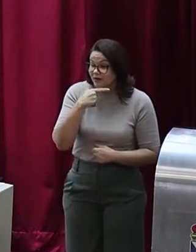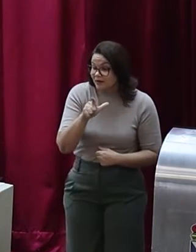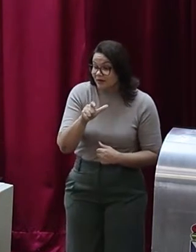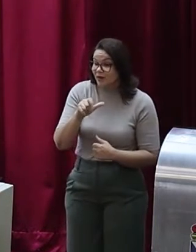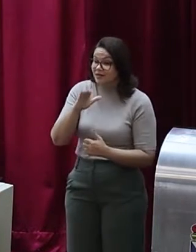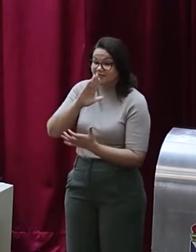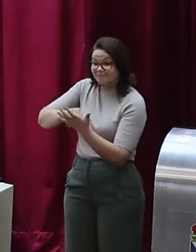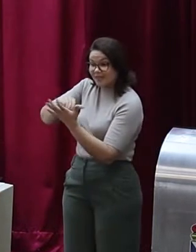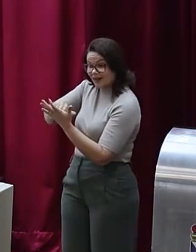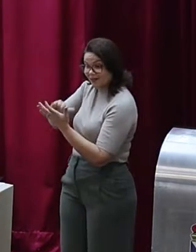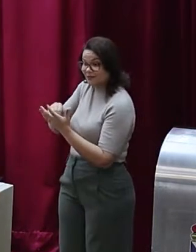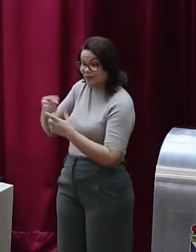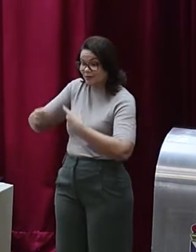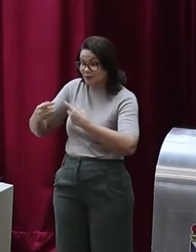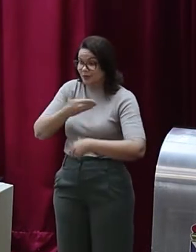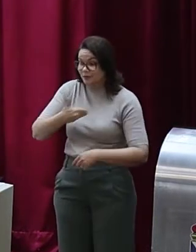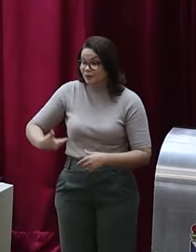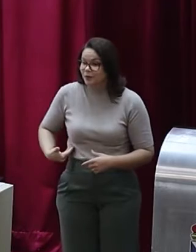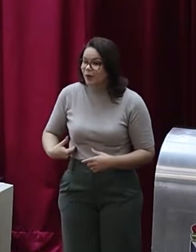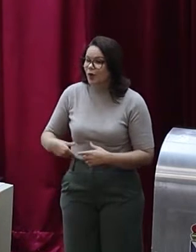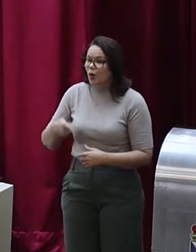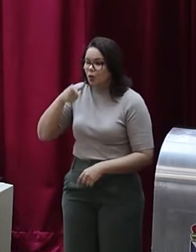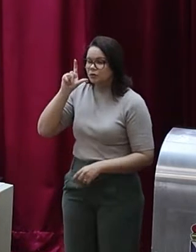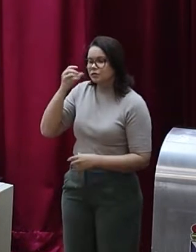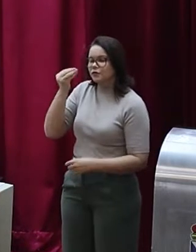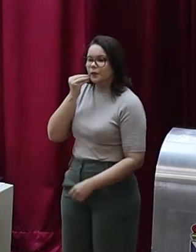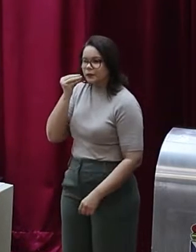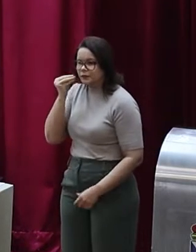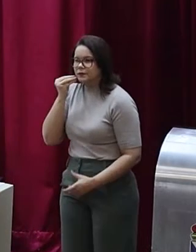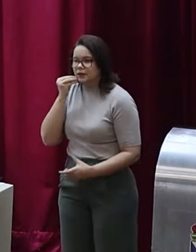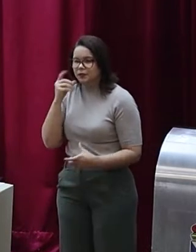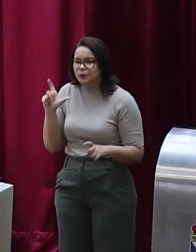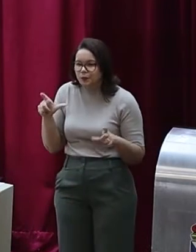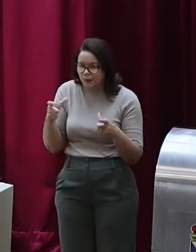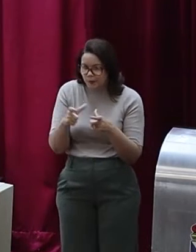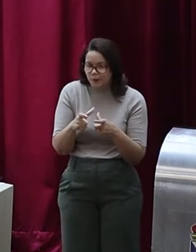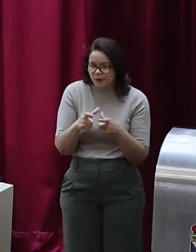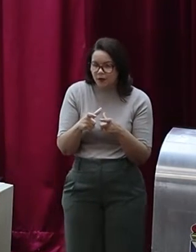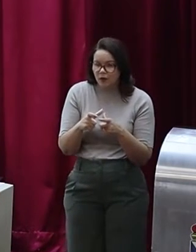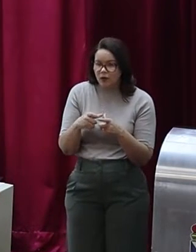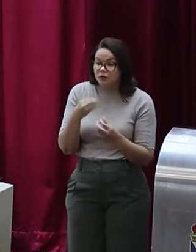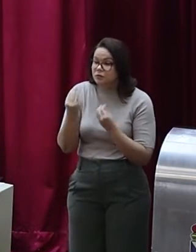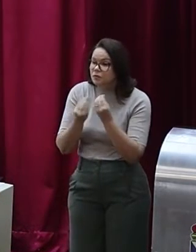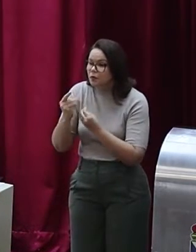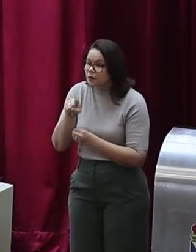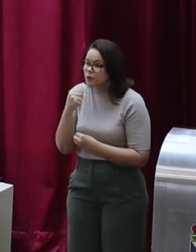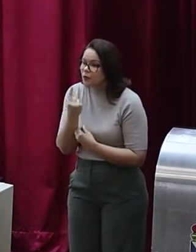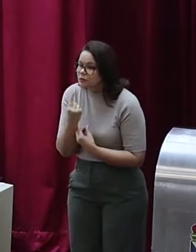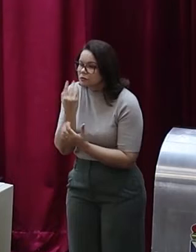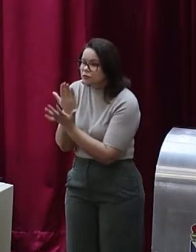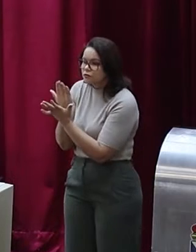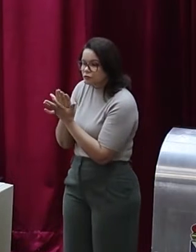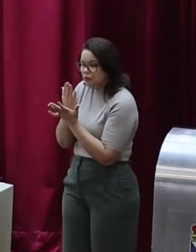da representação. Ontem eu tive a oportunidade de falar em um grupo menor sobre como nós estamos estudando a natureza